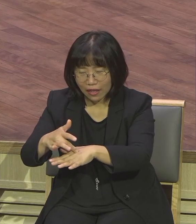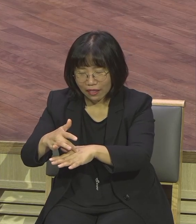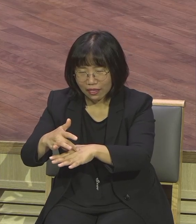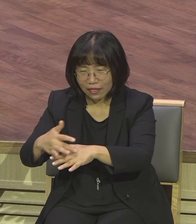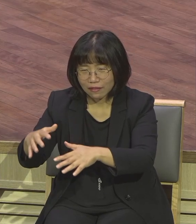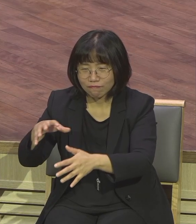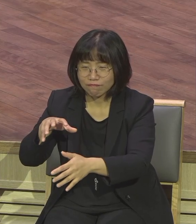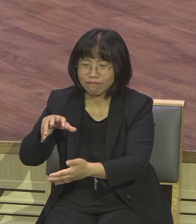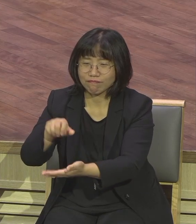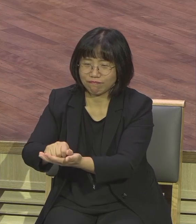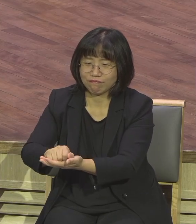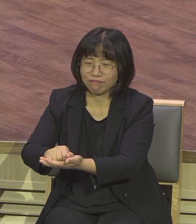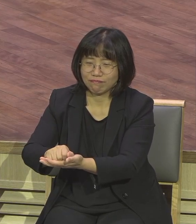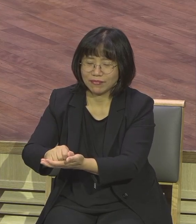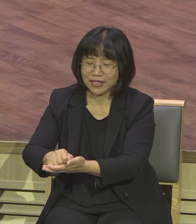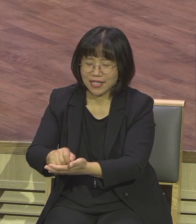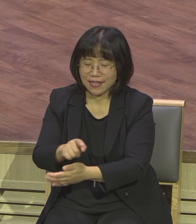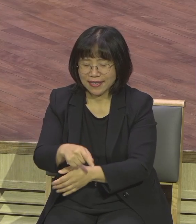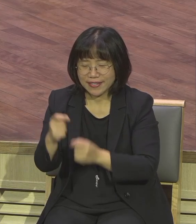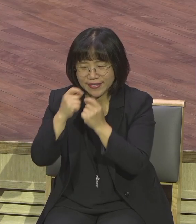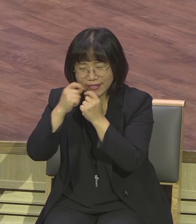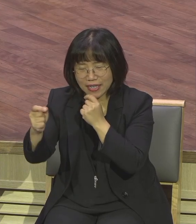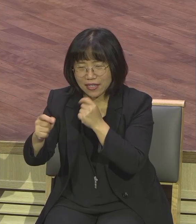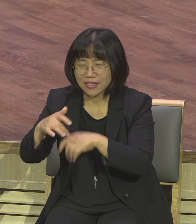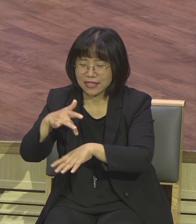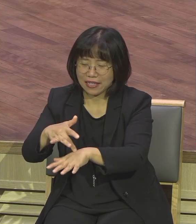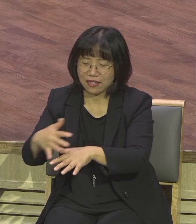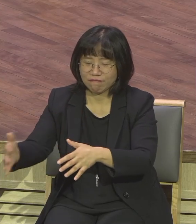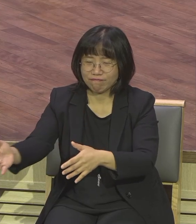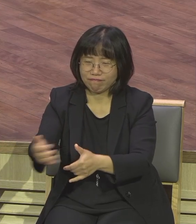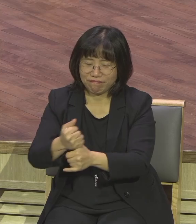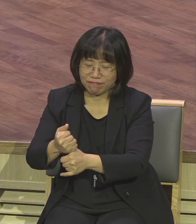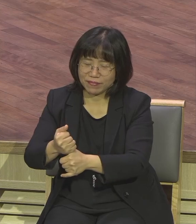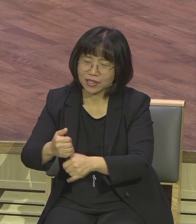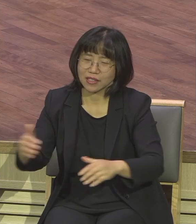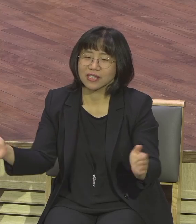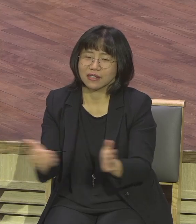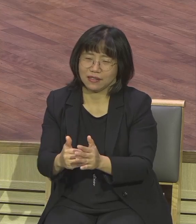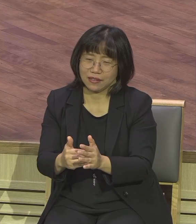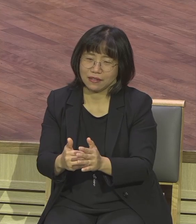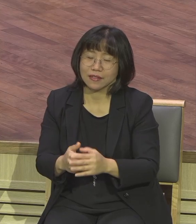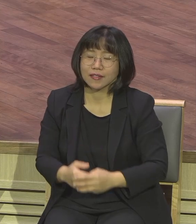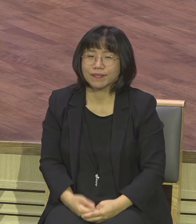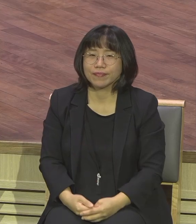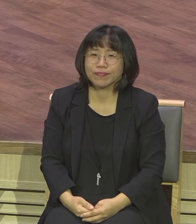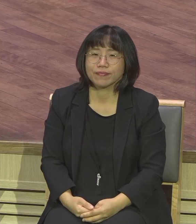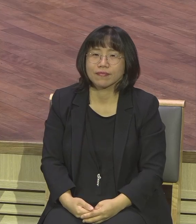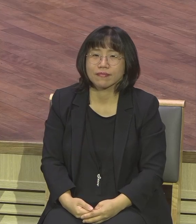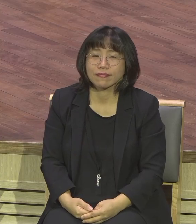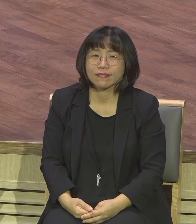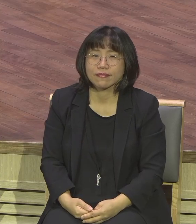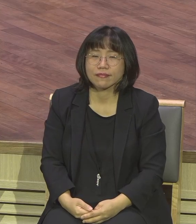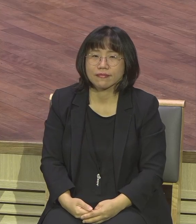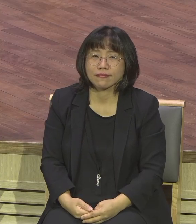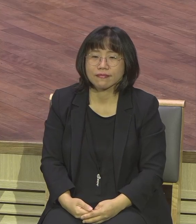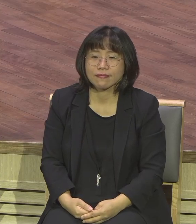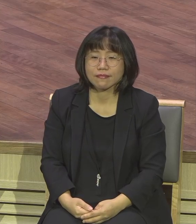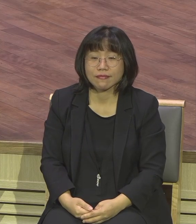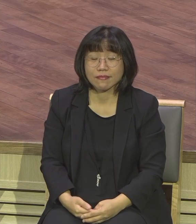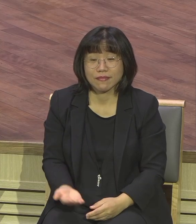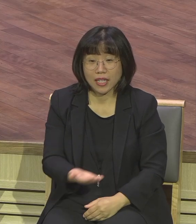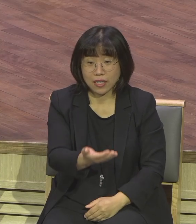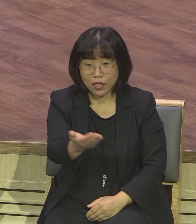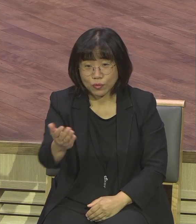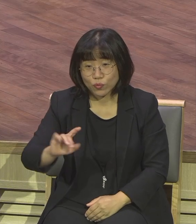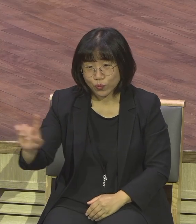잡힙니다. 사기꾼 사단에게 잡히면 끝나는 거예요. 그러니까 뭐 어떤